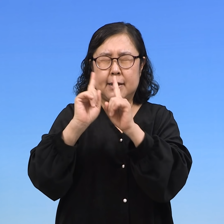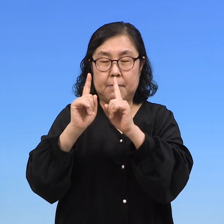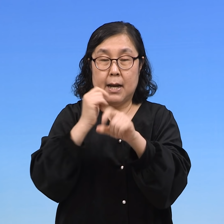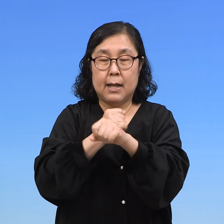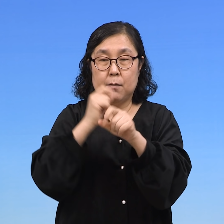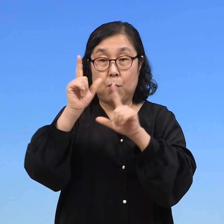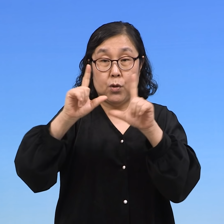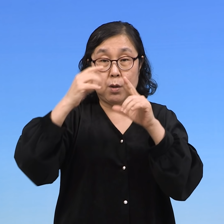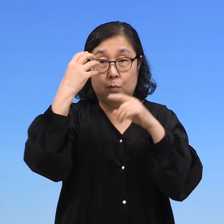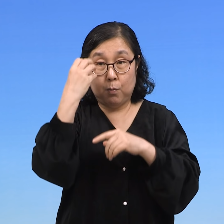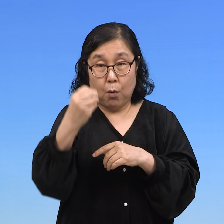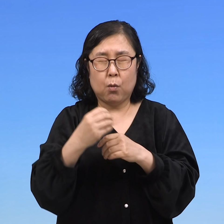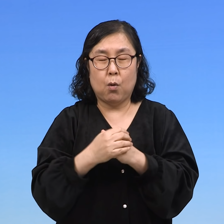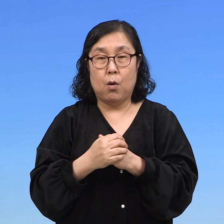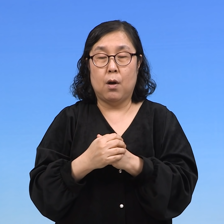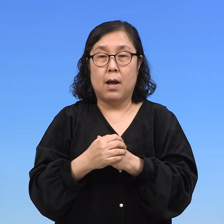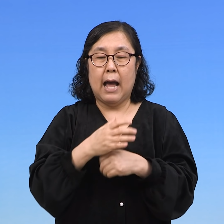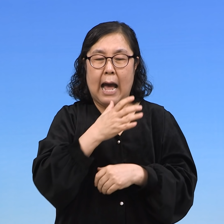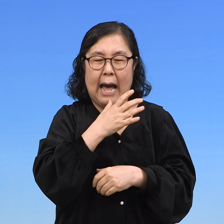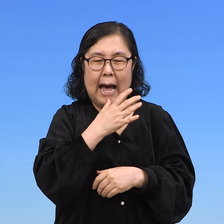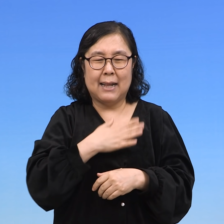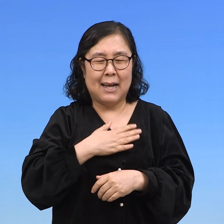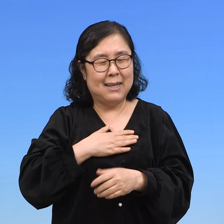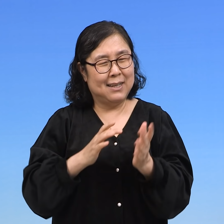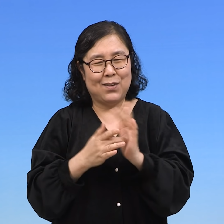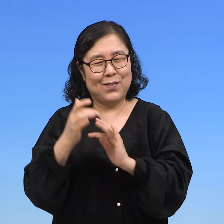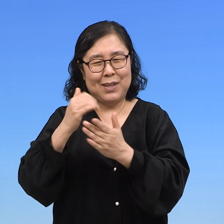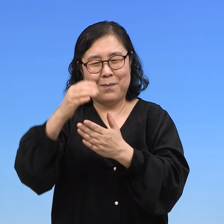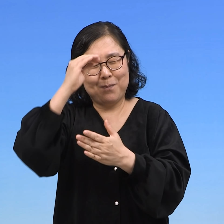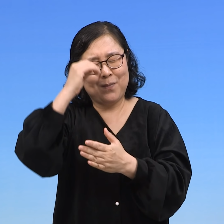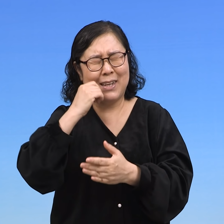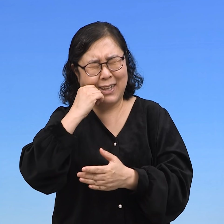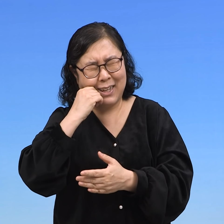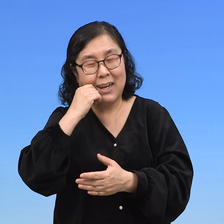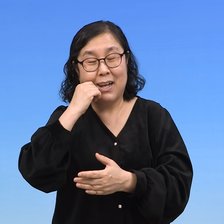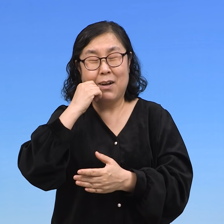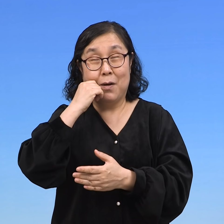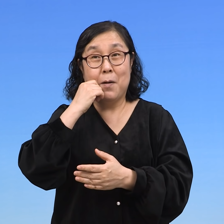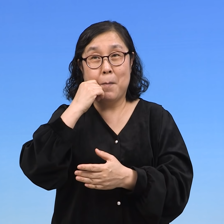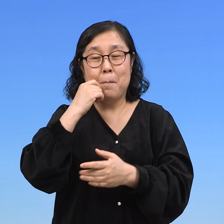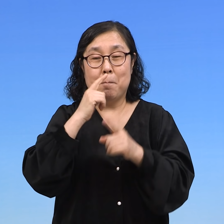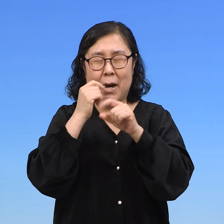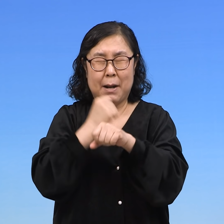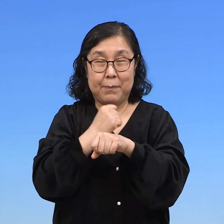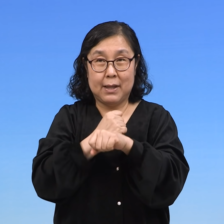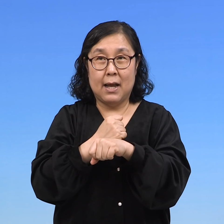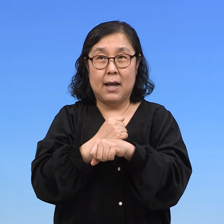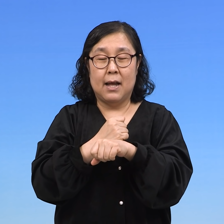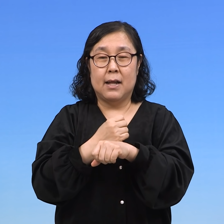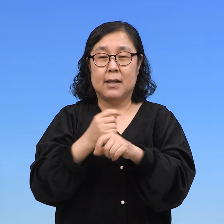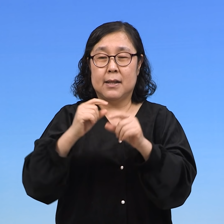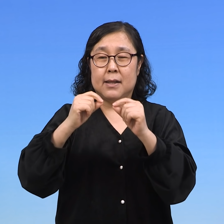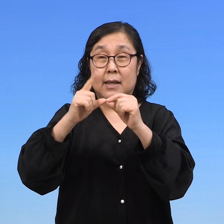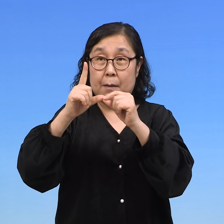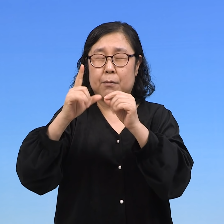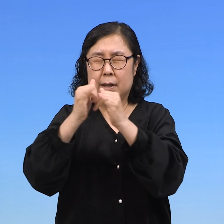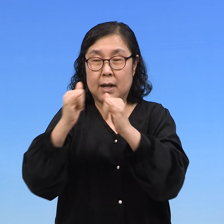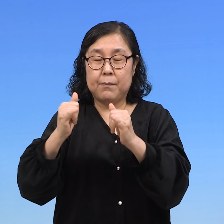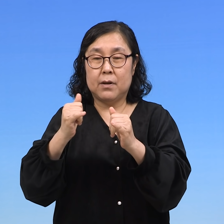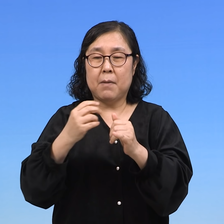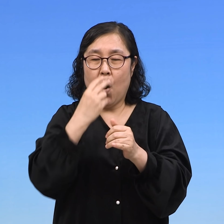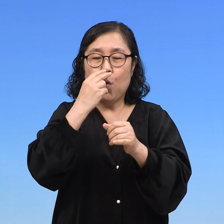보면서 야, 이거 내가 참 안 되는 게 이게 이런 문제다 뭐 저는 뭐 저만 그럽니까 누가 뭐 억울한 일조는